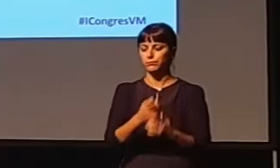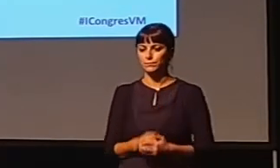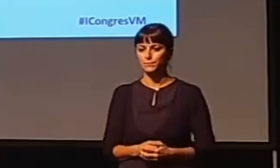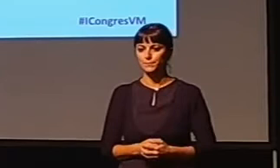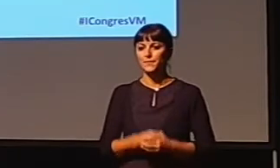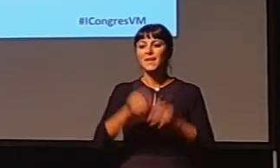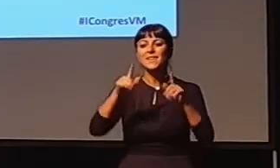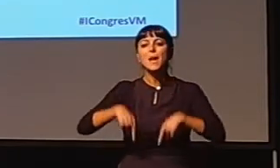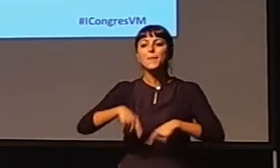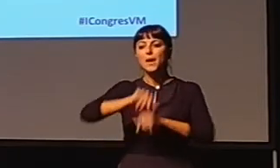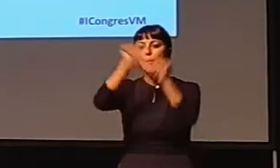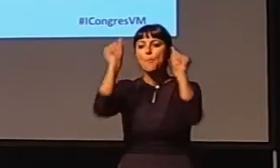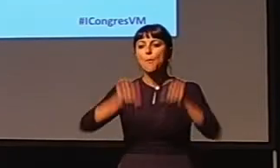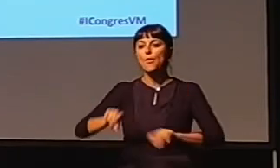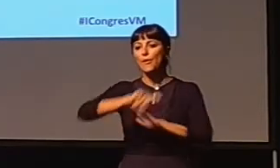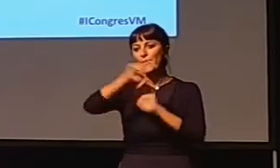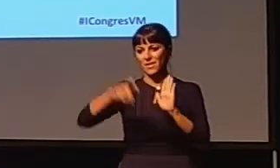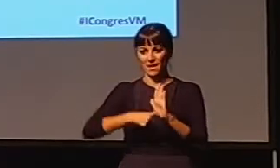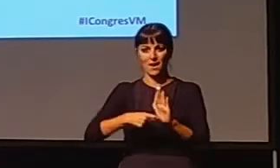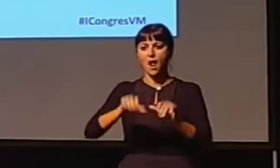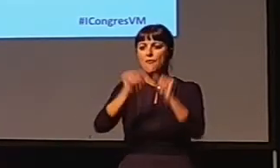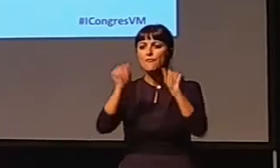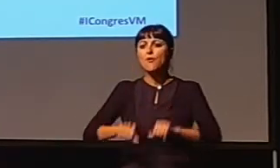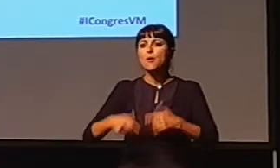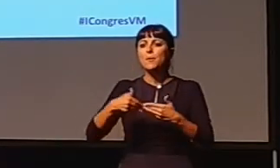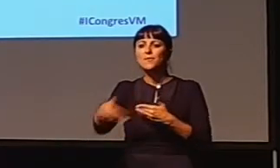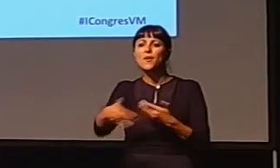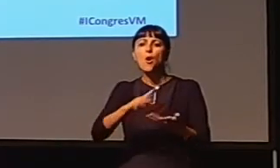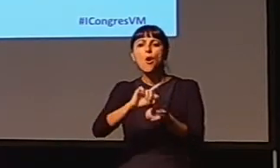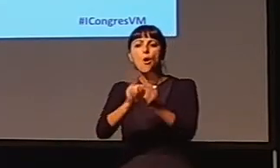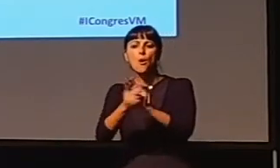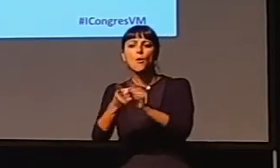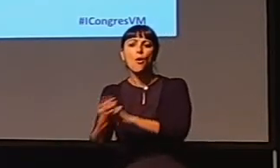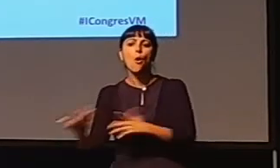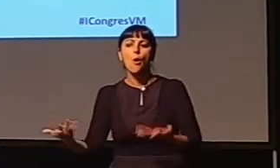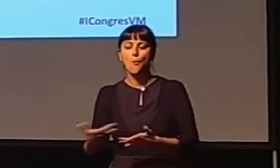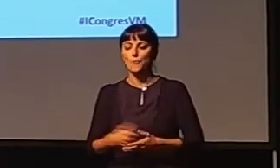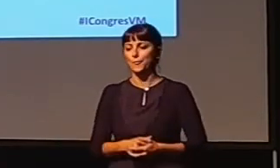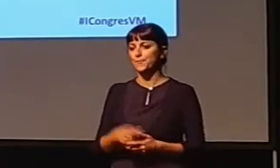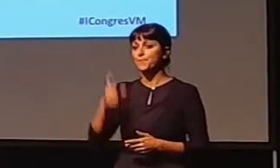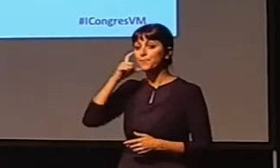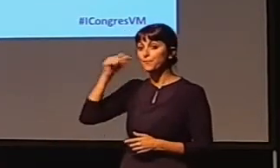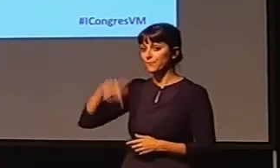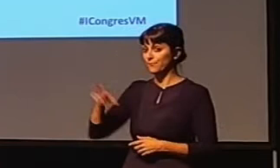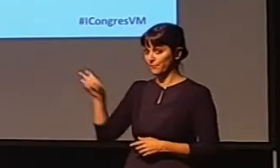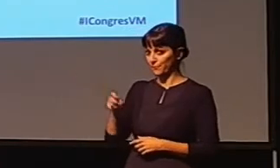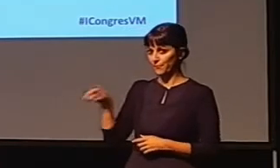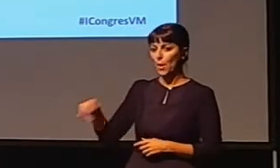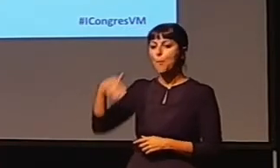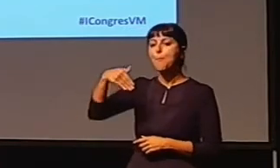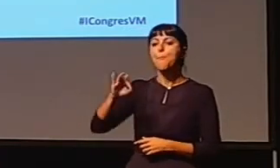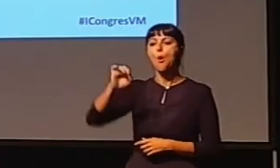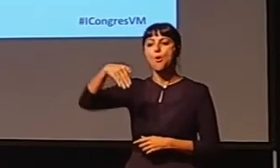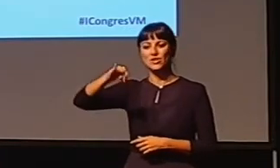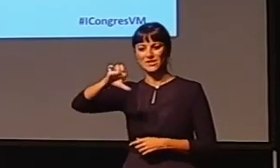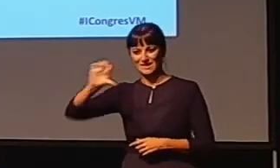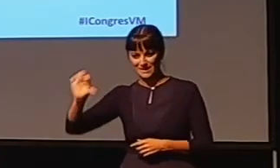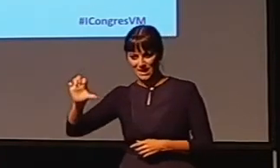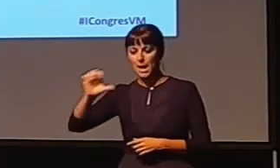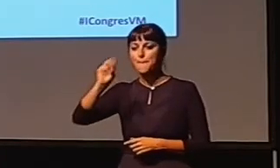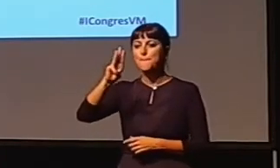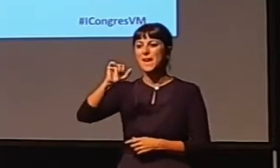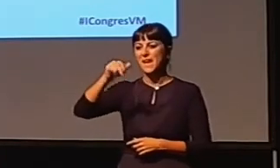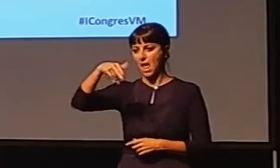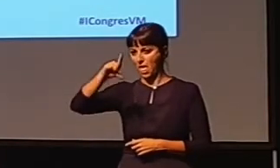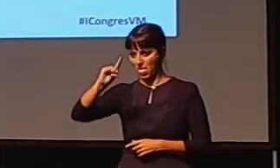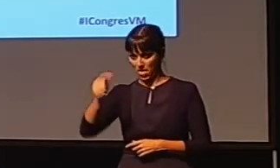integral. Per aquest taller comptem amb la Montse Pineda, que és una experta en tema de violències sexuals.